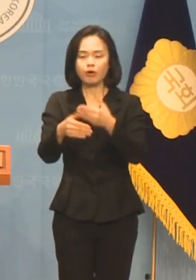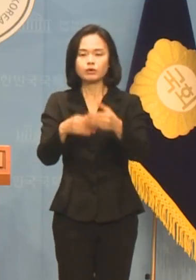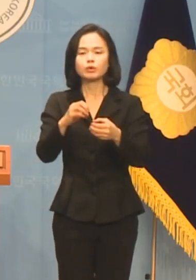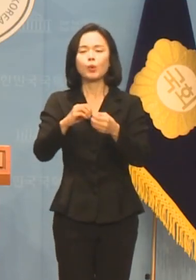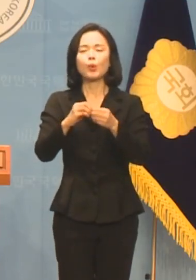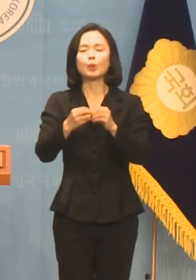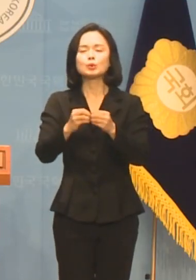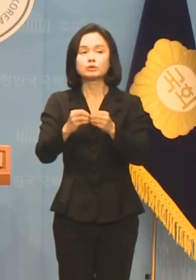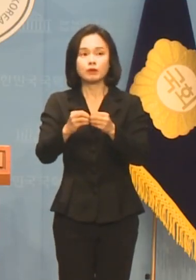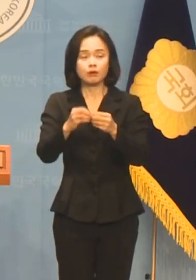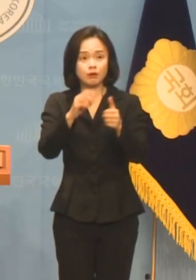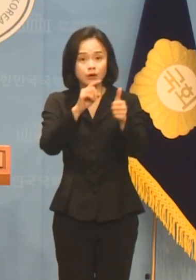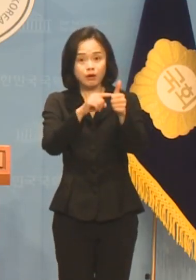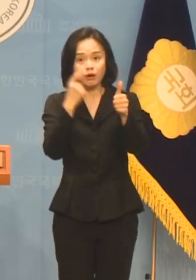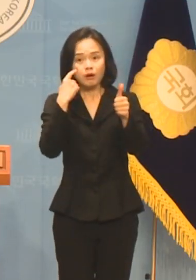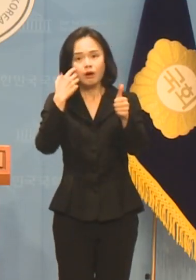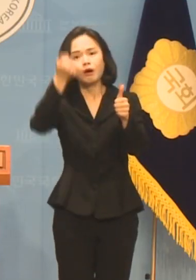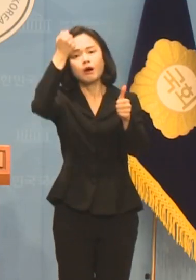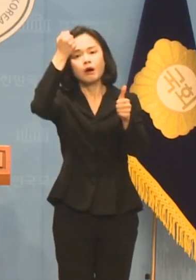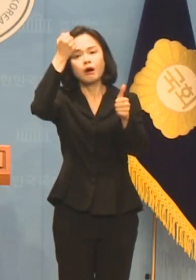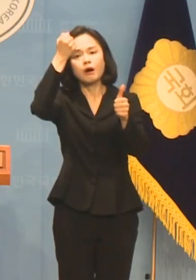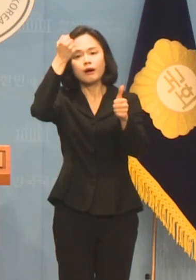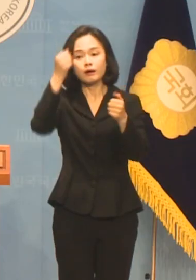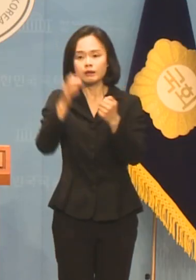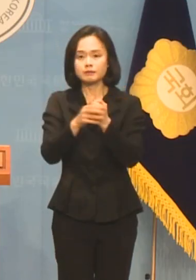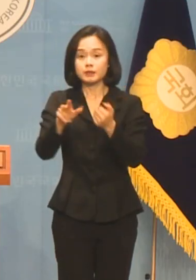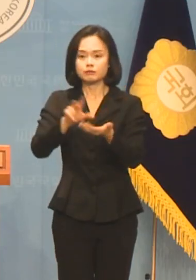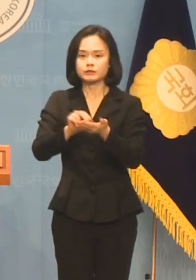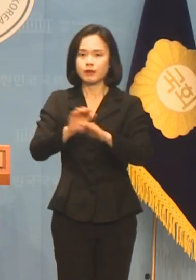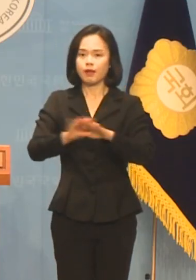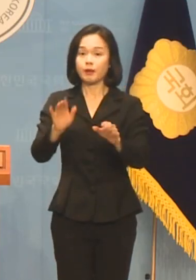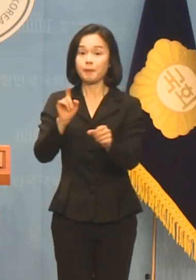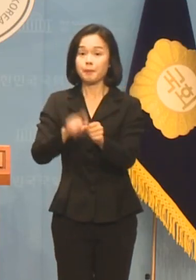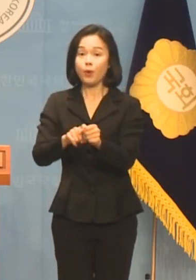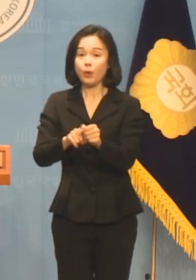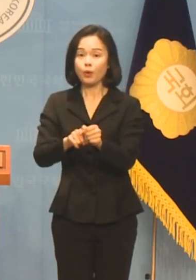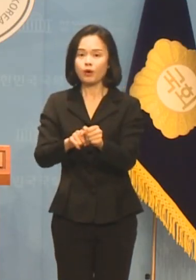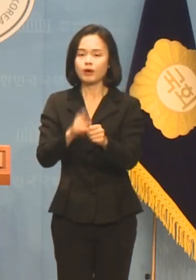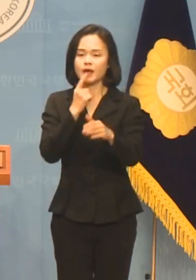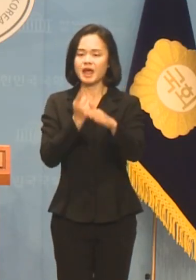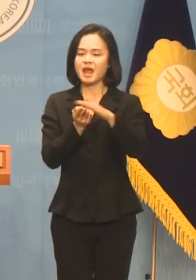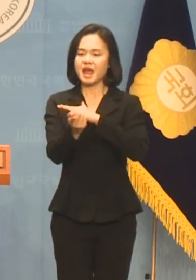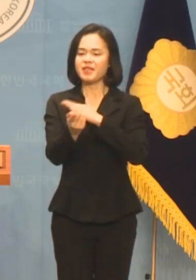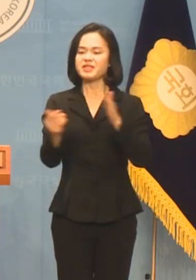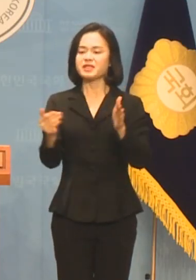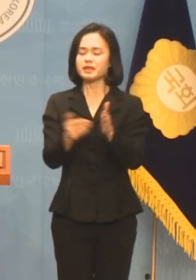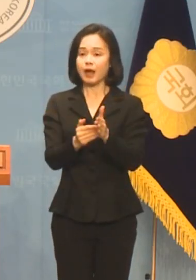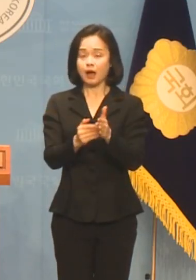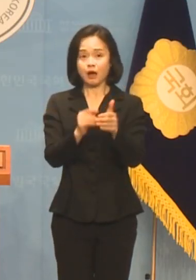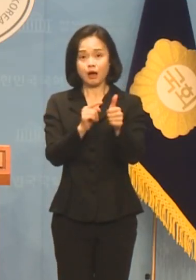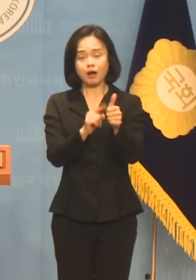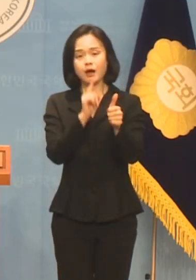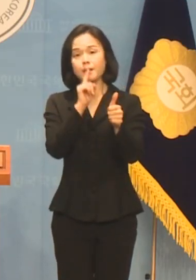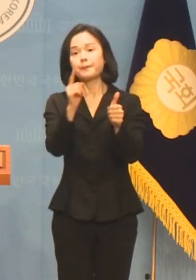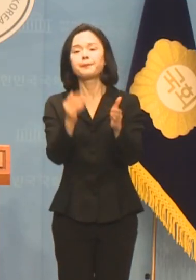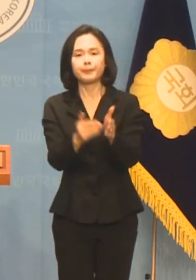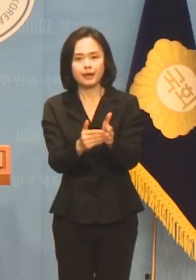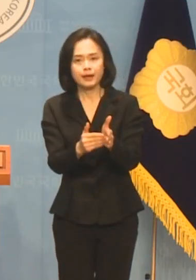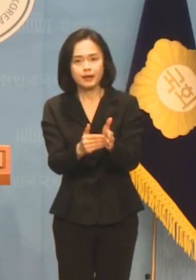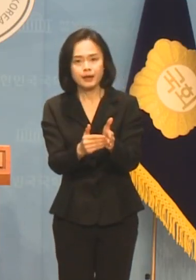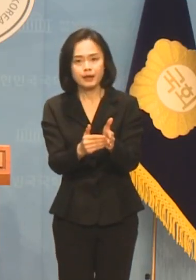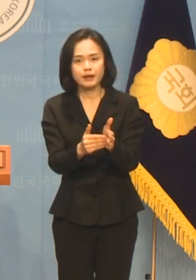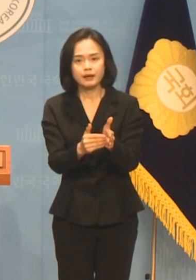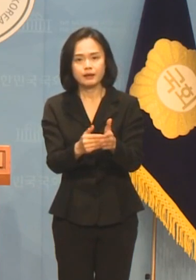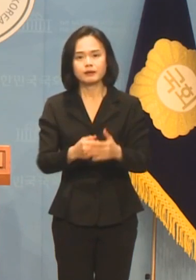해결과 질서 유지를 위해 계엄령을 내렸다라는 것이 어제 담화의 내용이었습니다. 북한을